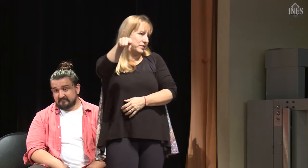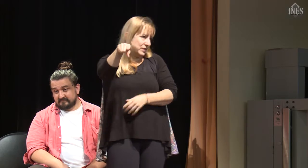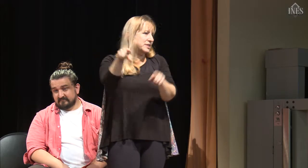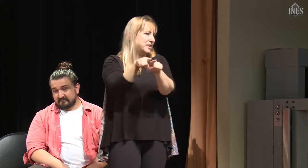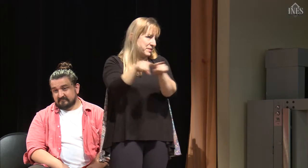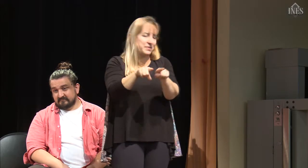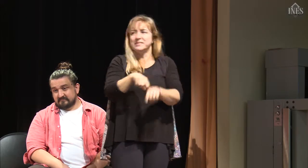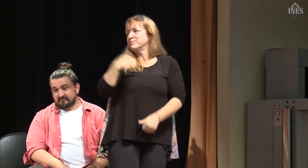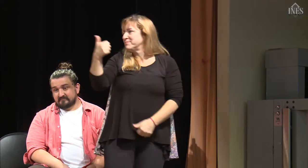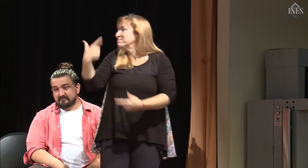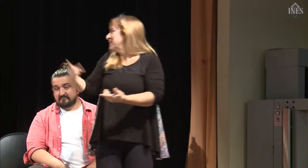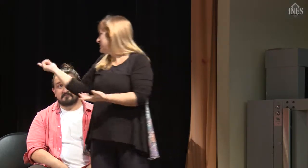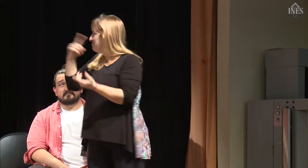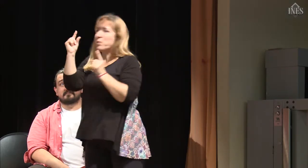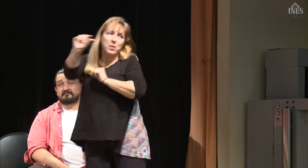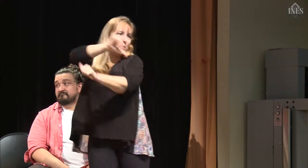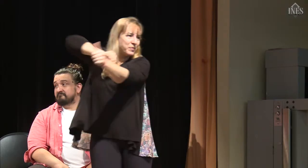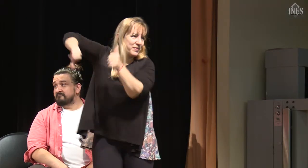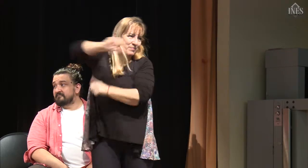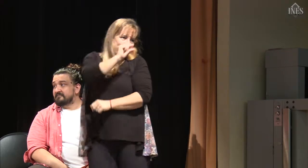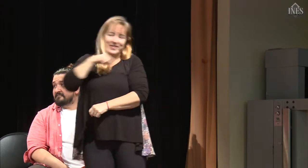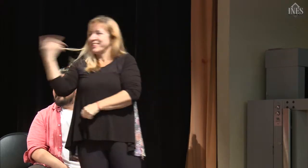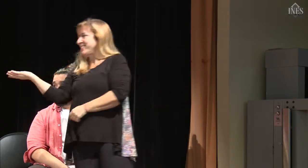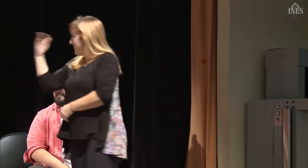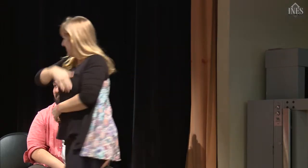gosto. Brincava com ouvintes também.